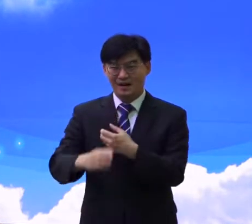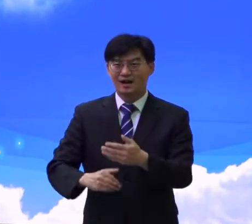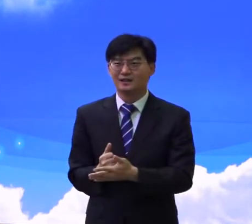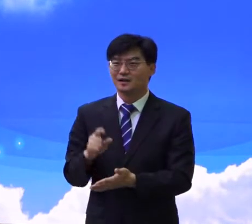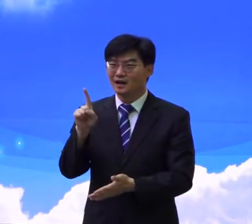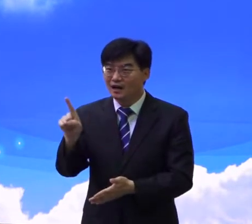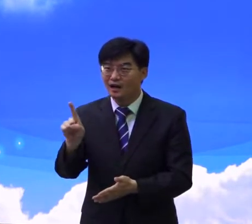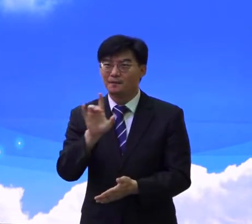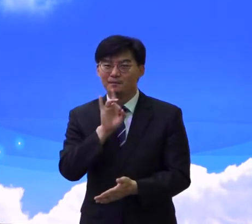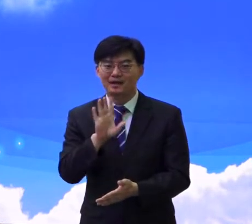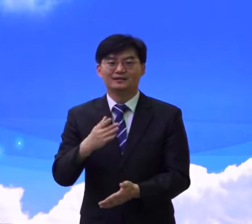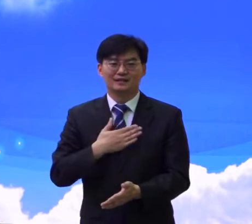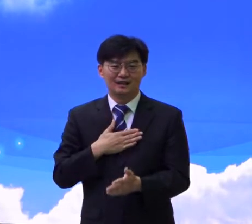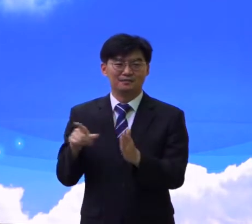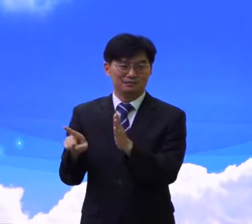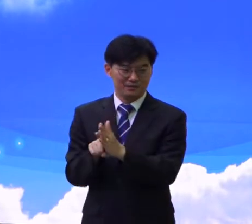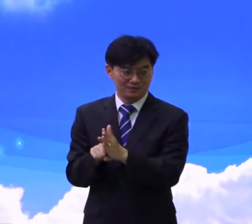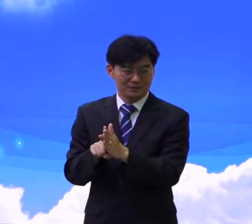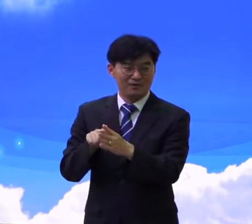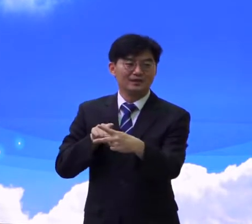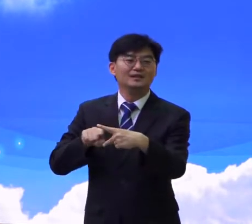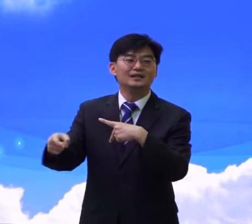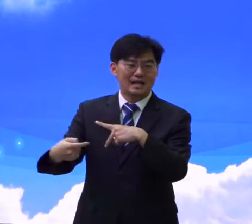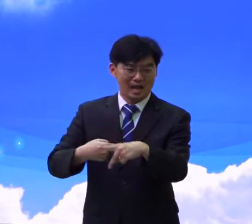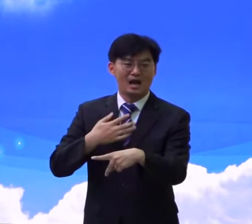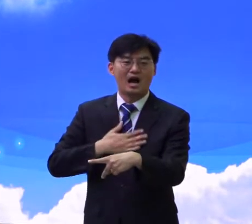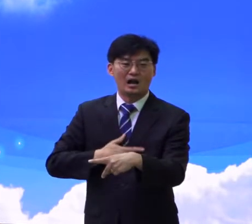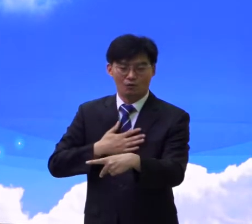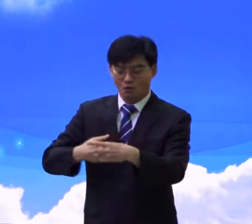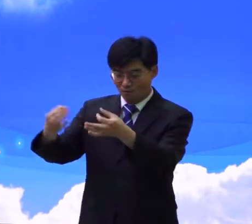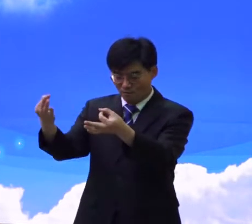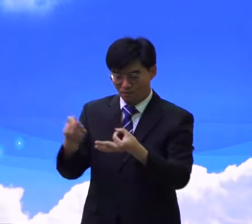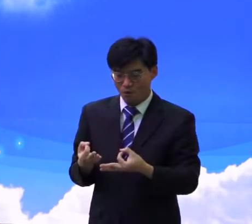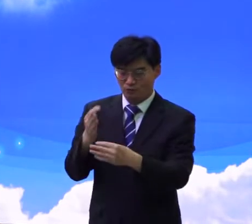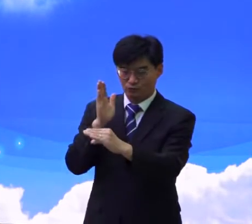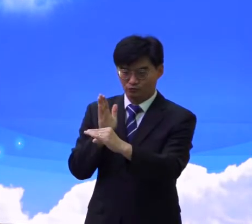확신을 가지고 있으면서도 동시에 하나님께